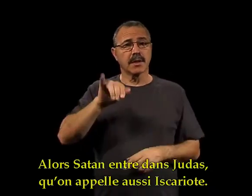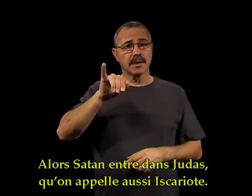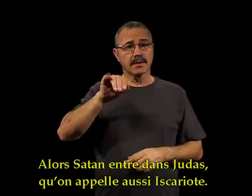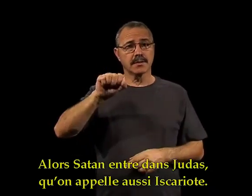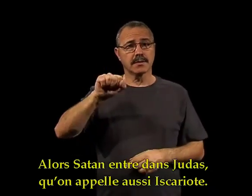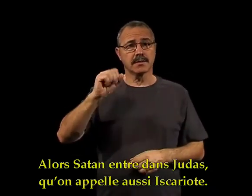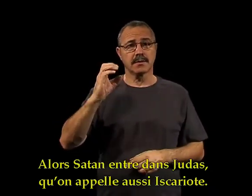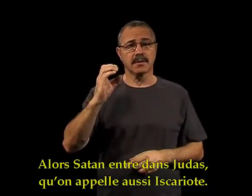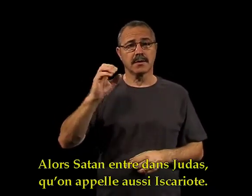Iscariote.